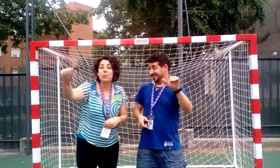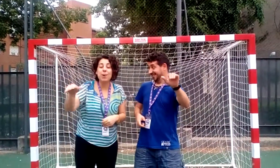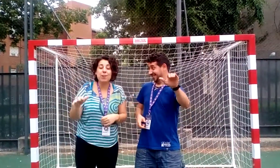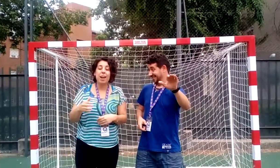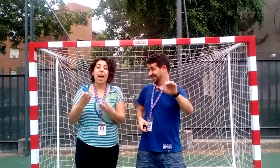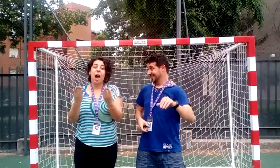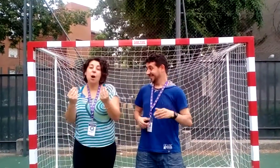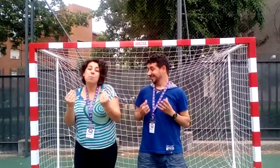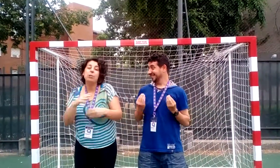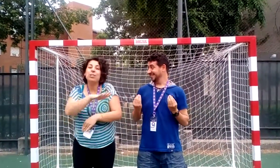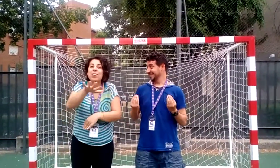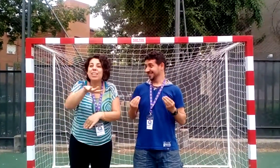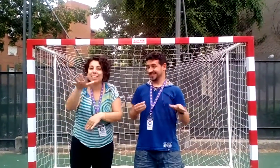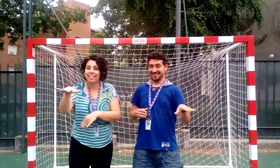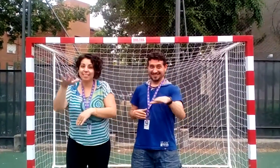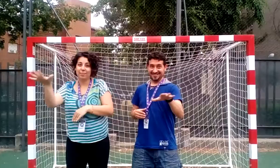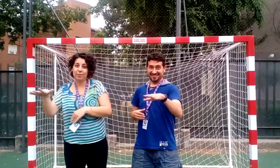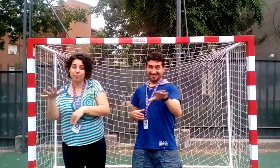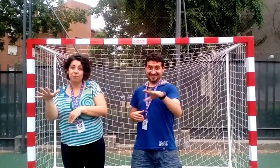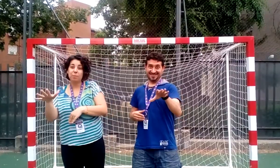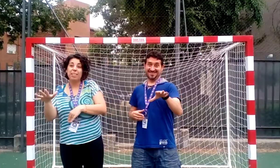excursión a un montón de sitios.